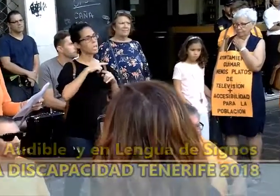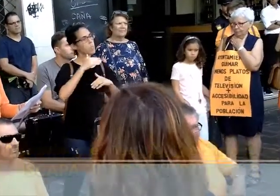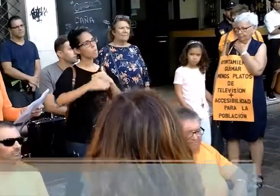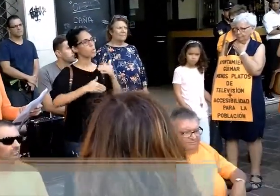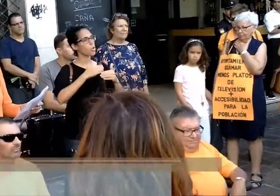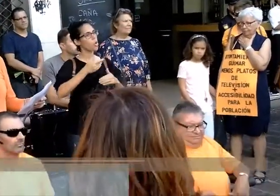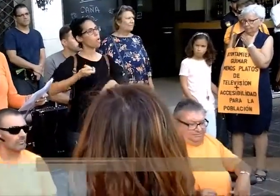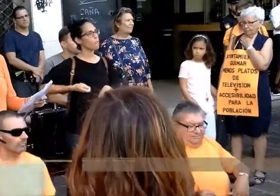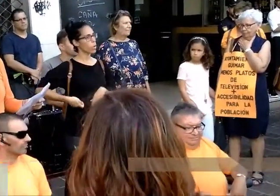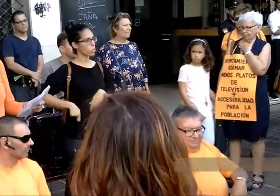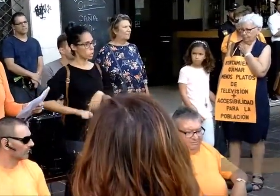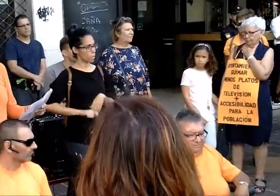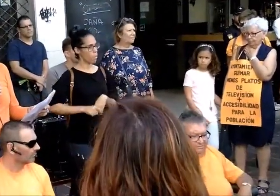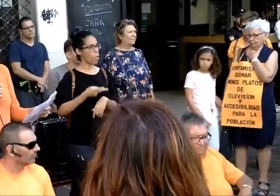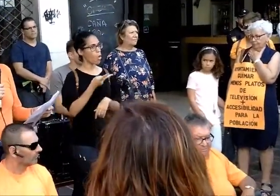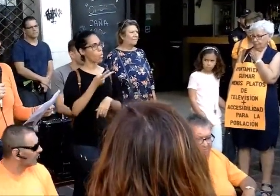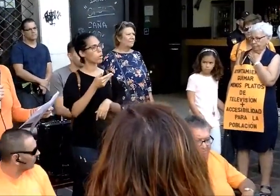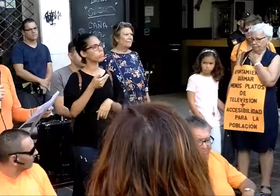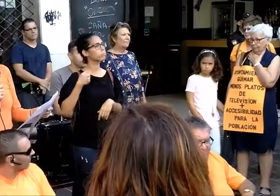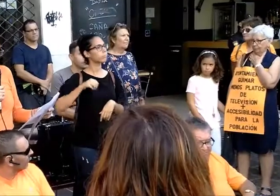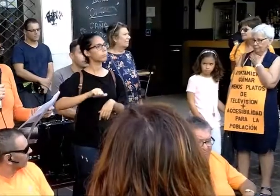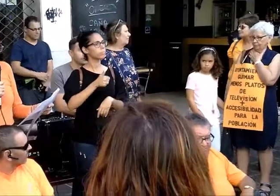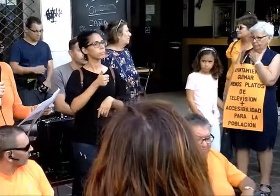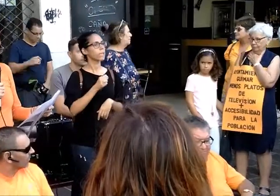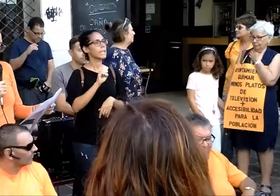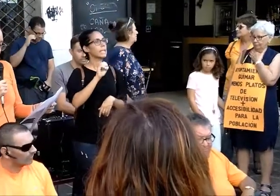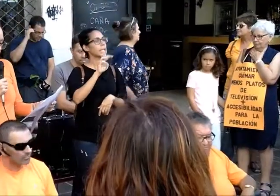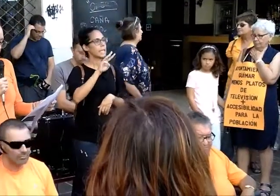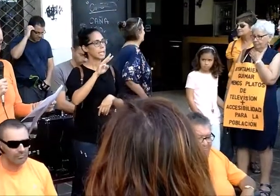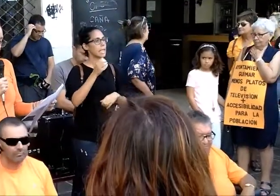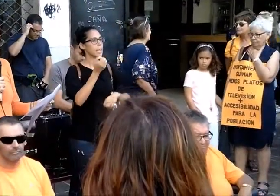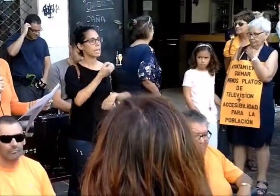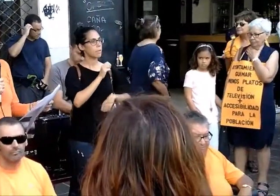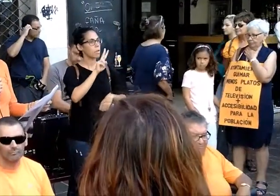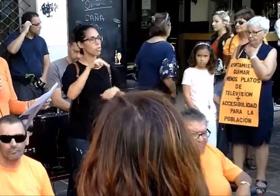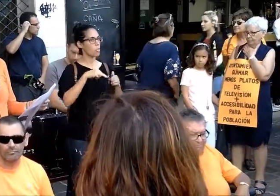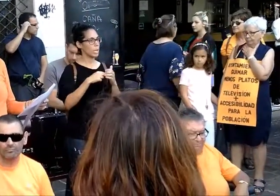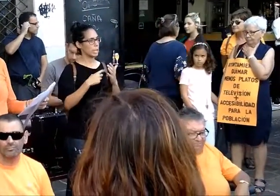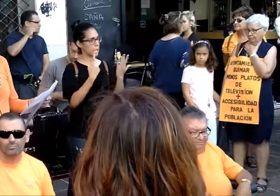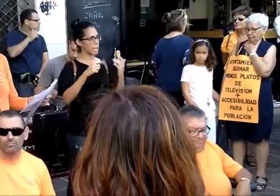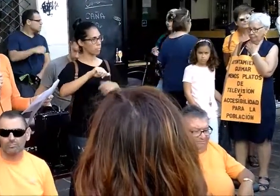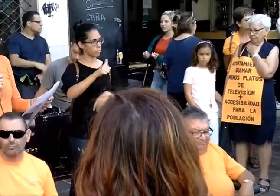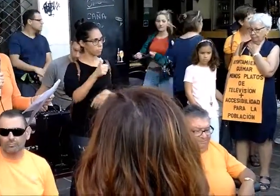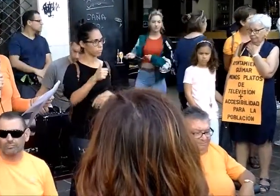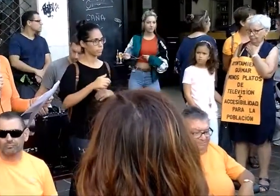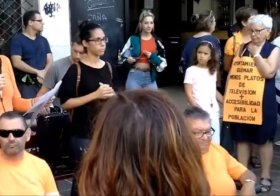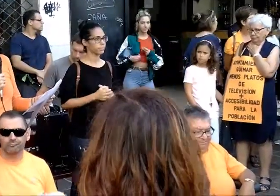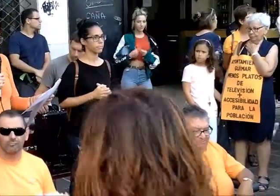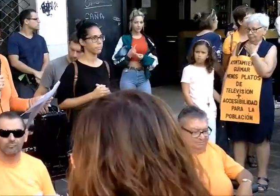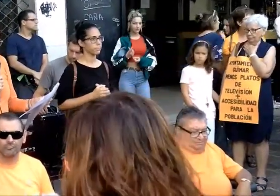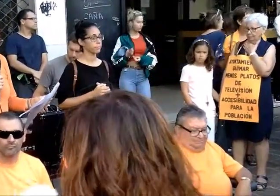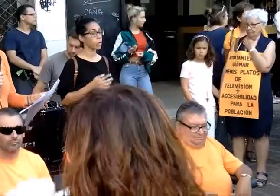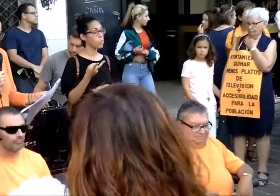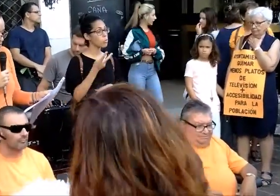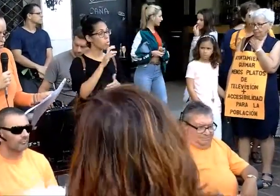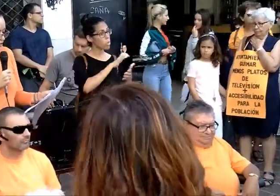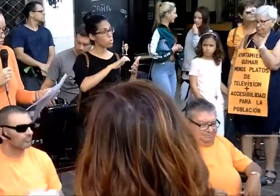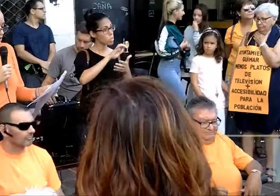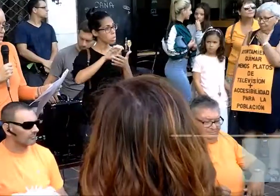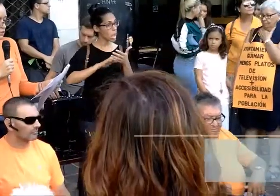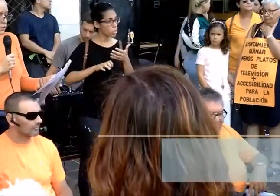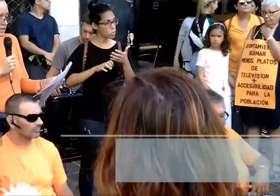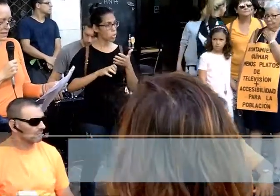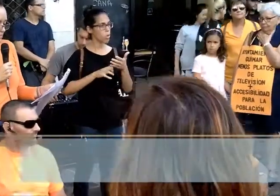Facultativo fueron aprobados el 13 de diciembre de 2006. Ambos textos